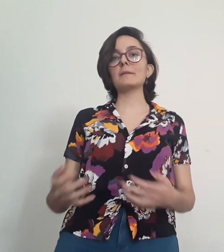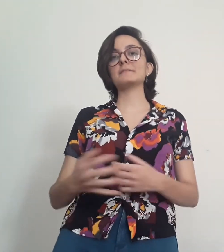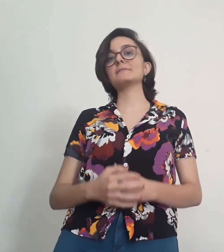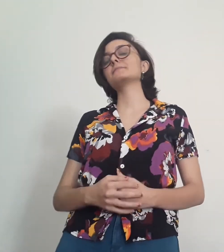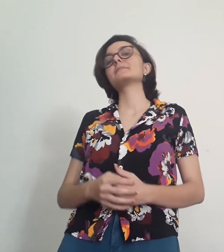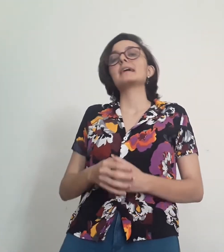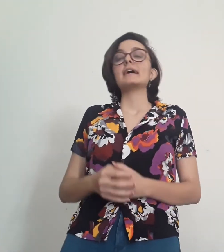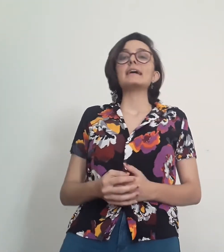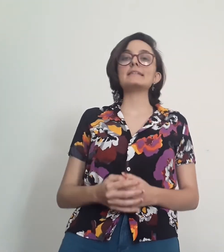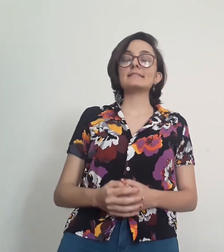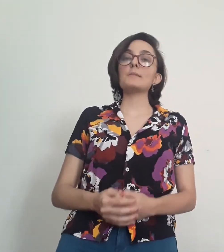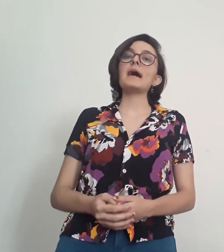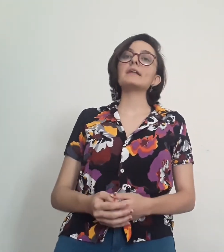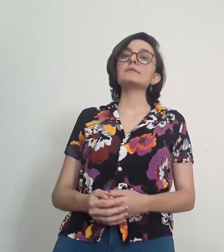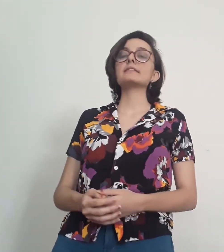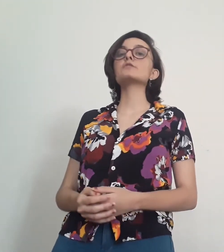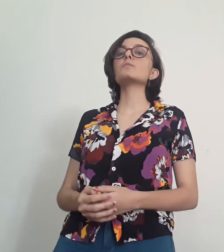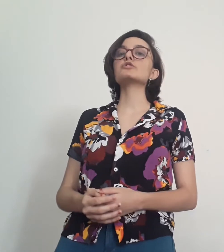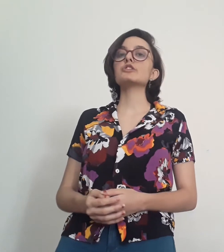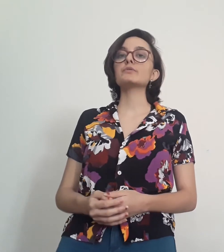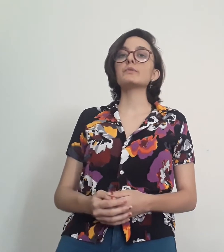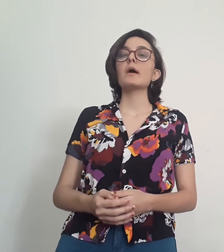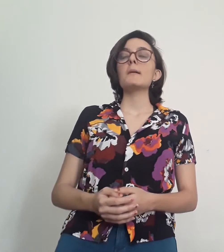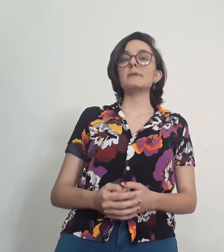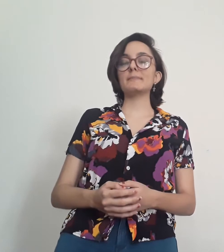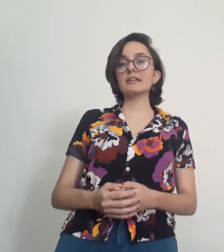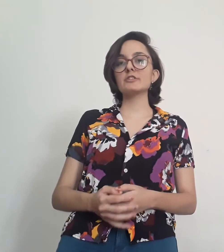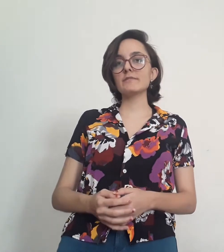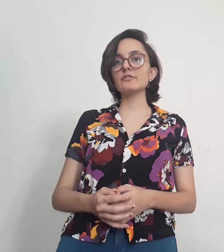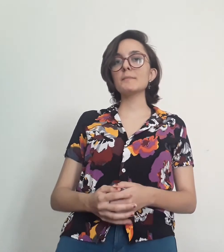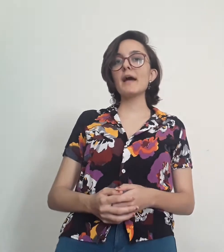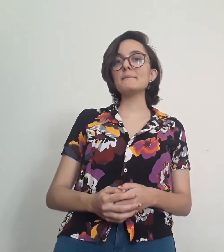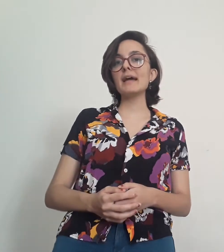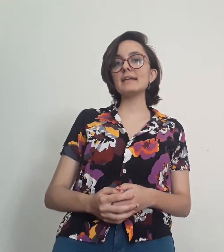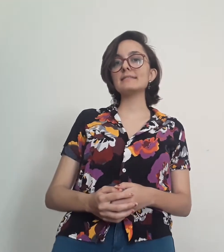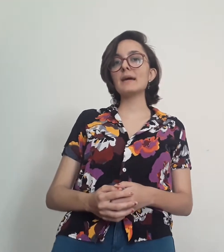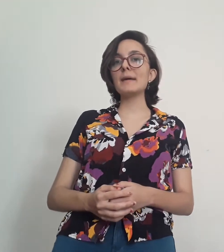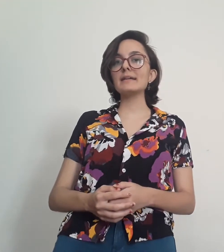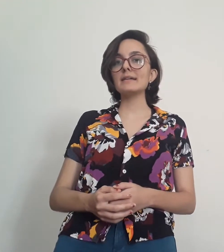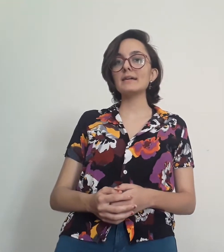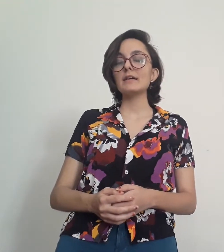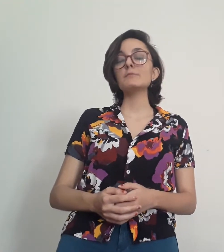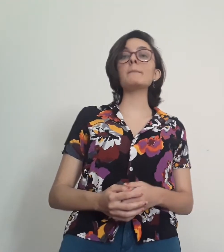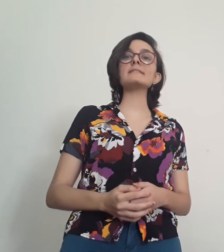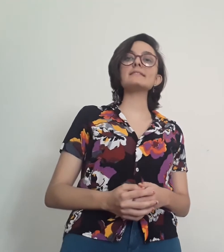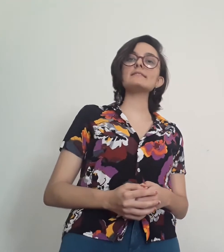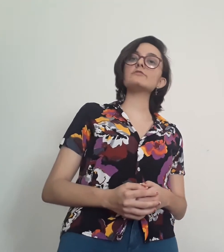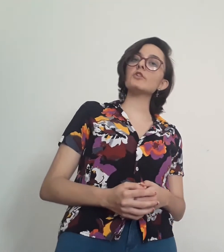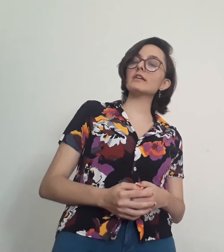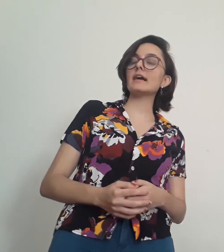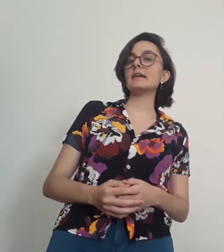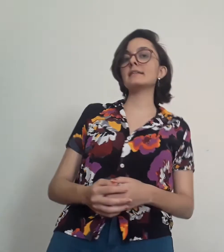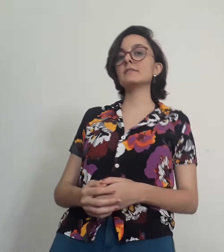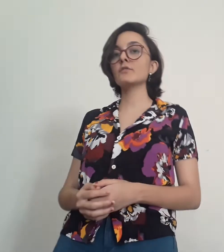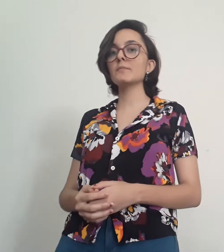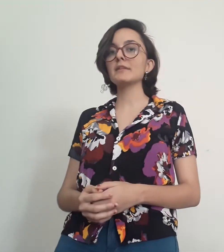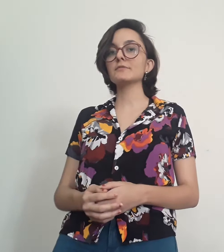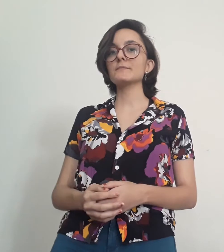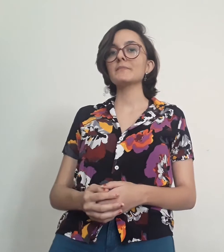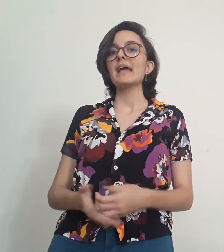LAPS. Esse trabalho tem como título Perspectiva sobre a APS na Bahia, uma pesquisa histórica em desenvolvimento. É